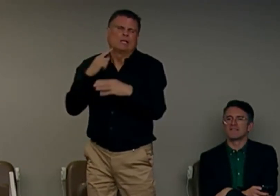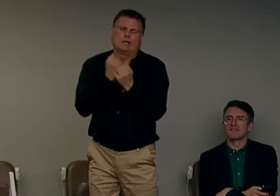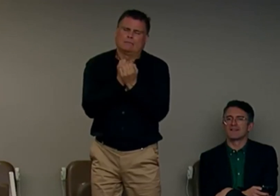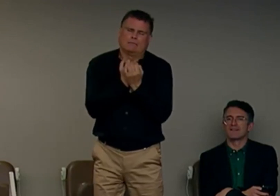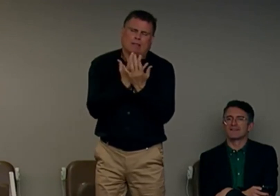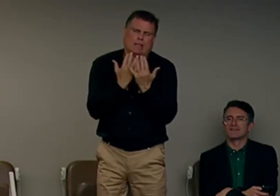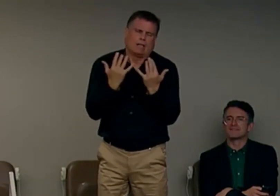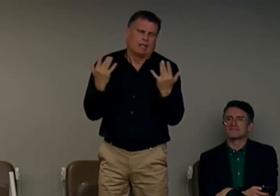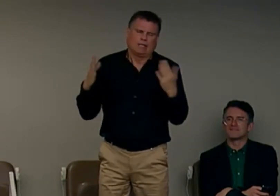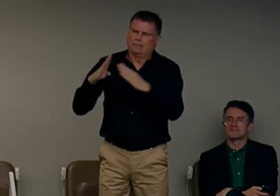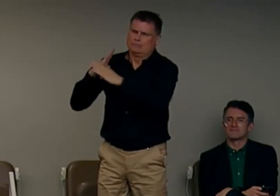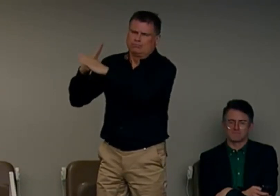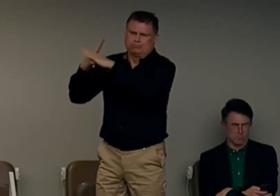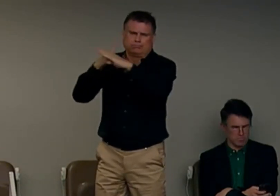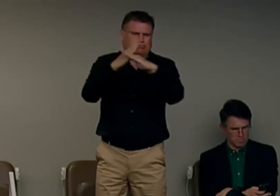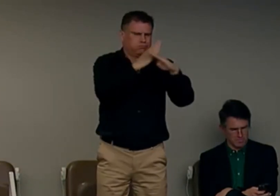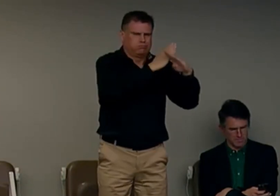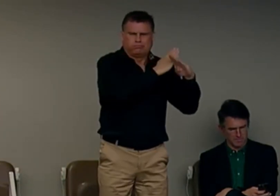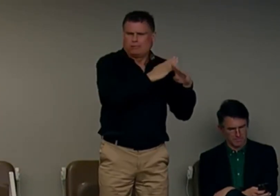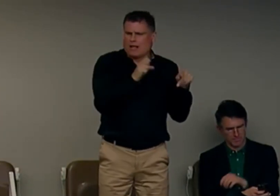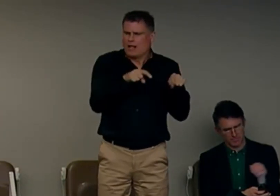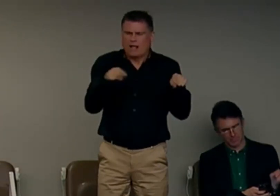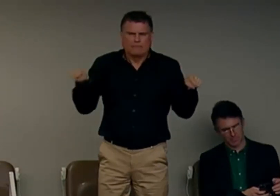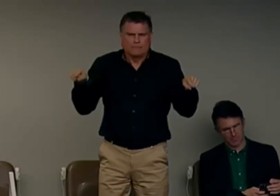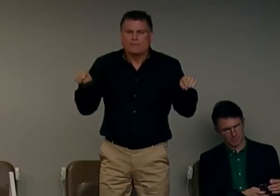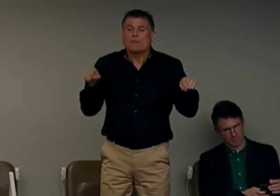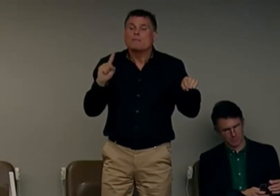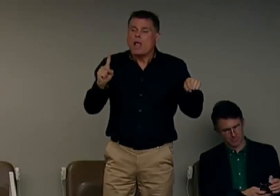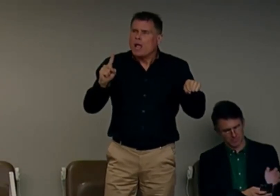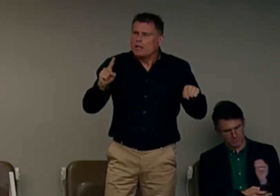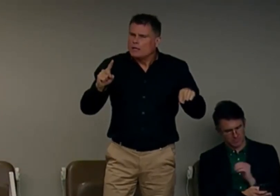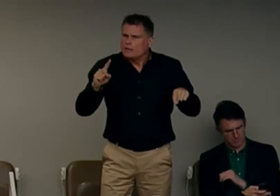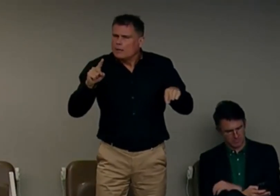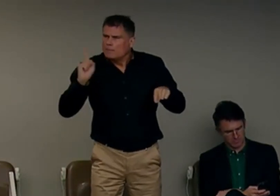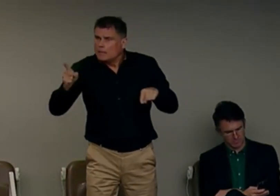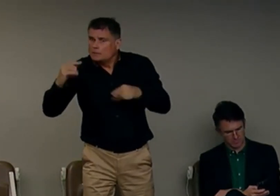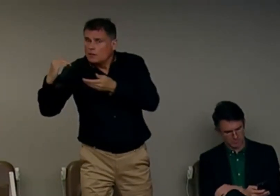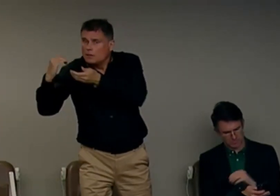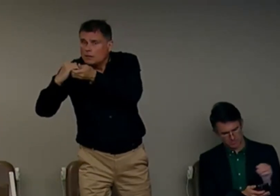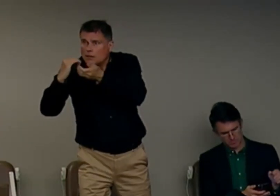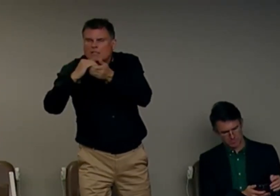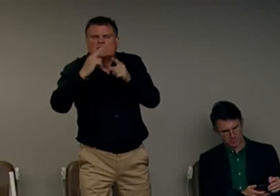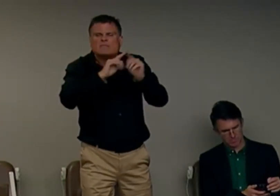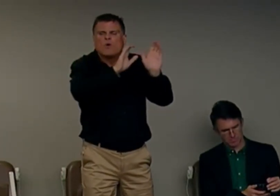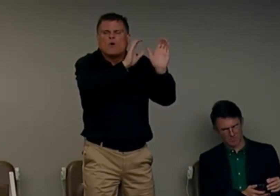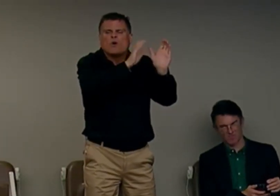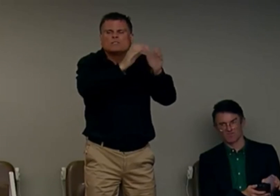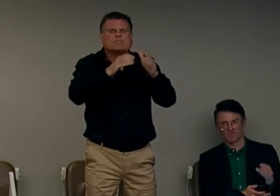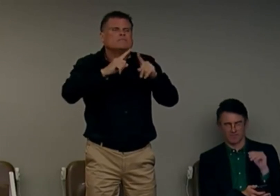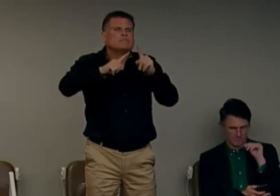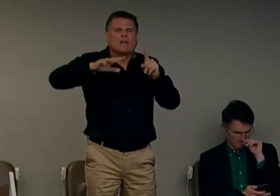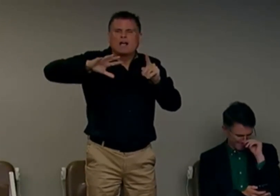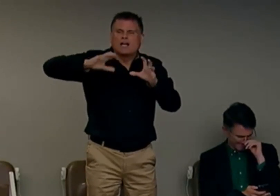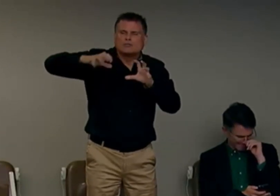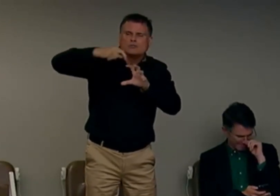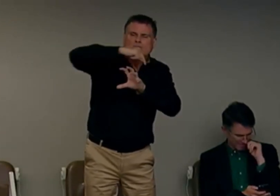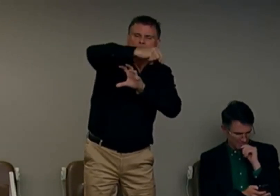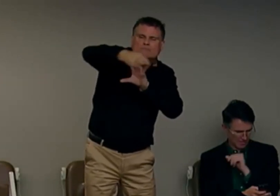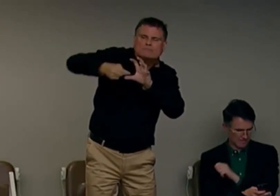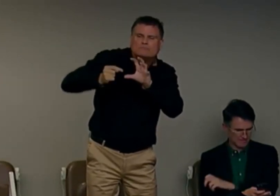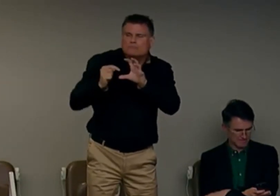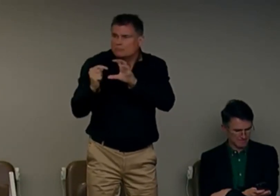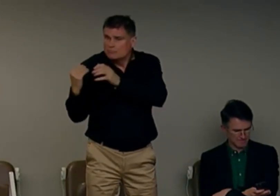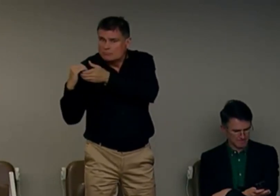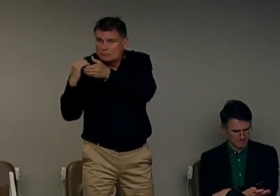les établissements ainsi que la multiplication des ressources de partage entre pairs. C'est pourquoi je me réjouis